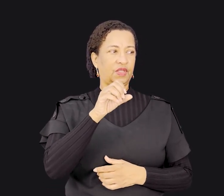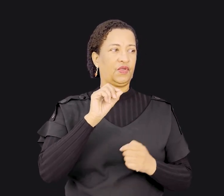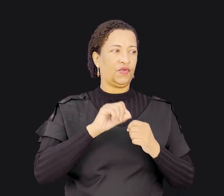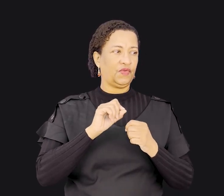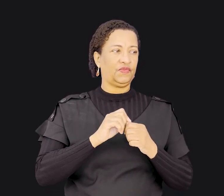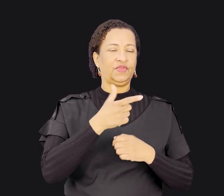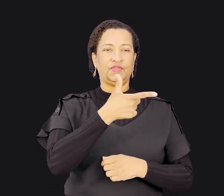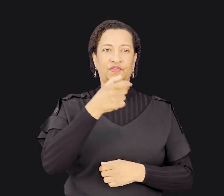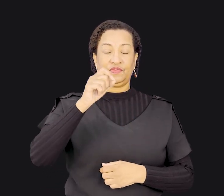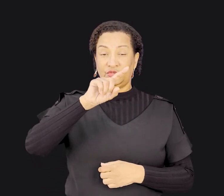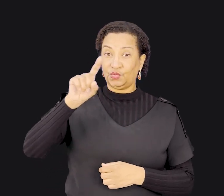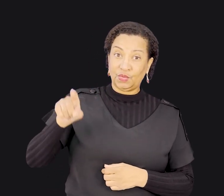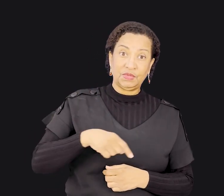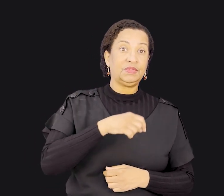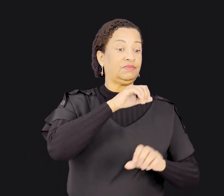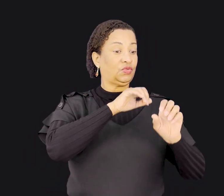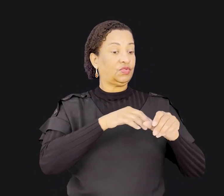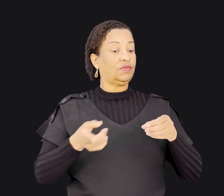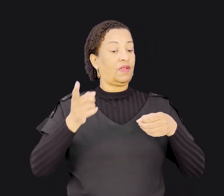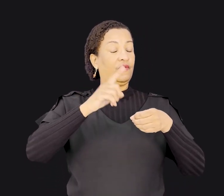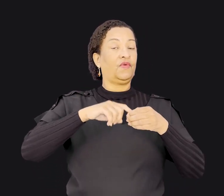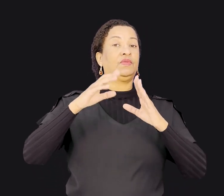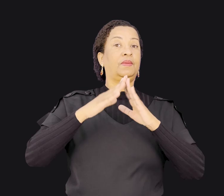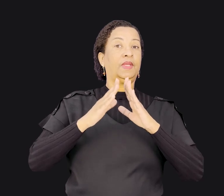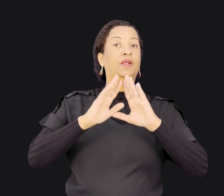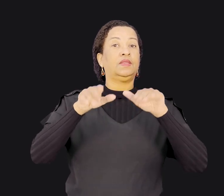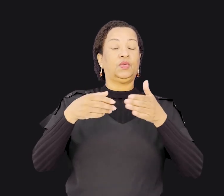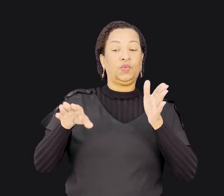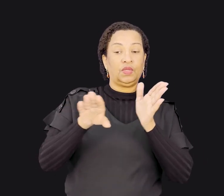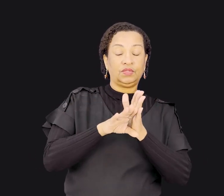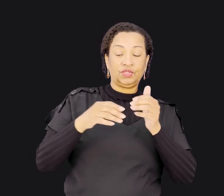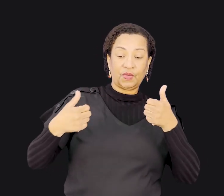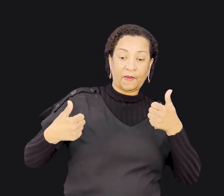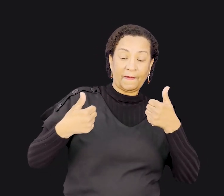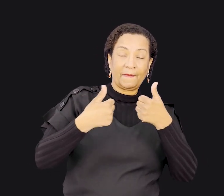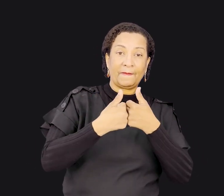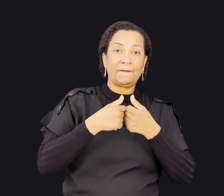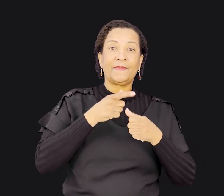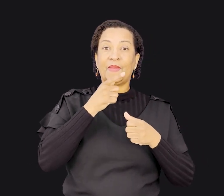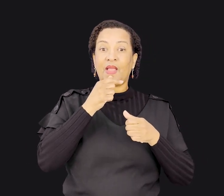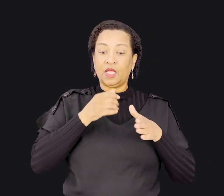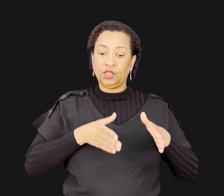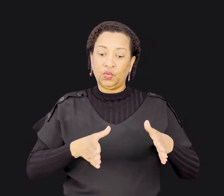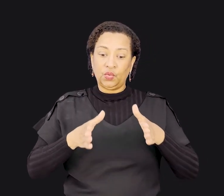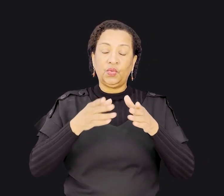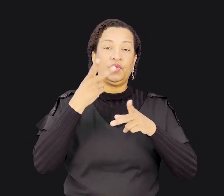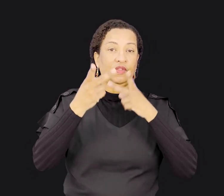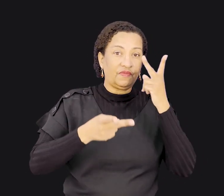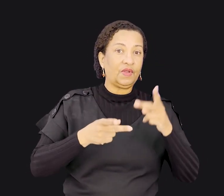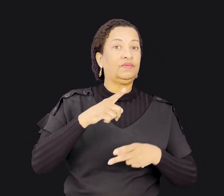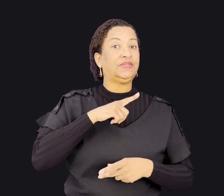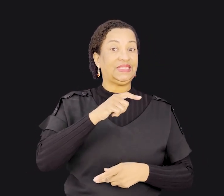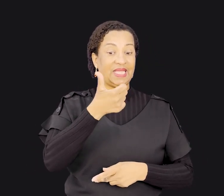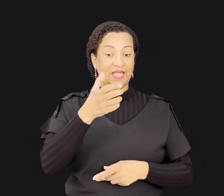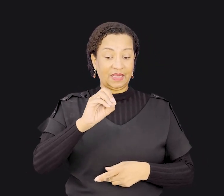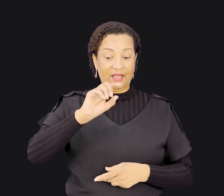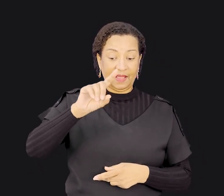22.000 soldados voltaram para casa. Quando eles chegaram perto de um rio, o Senhor lhe disse: Gideão, você ainda tem 10.000 soldados